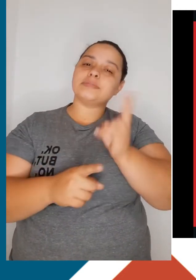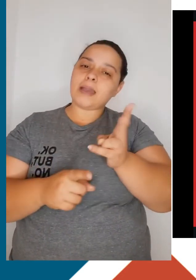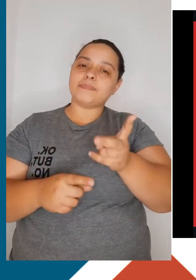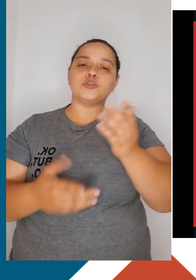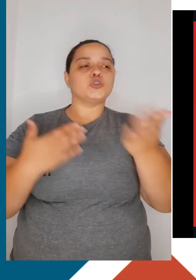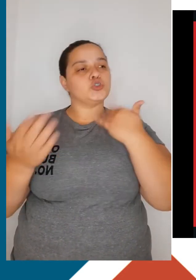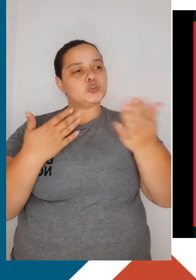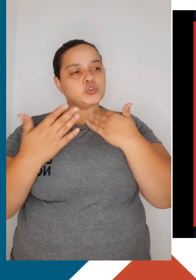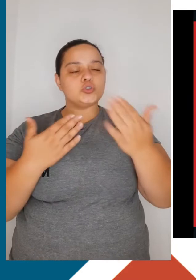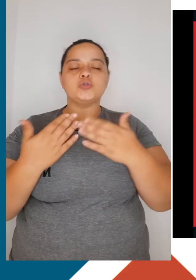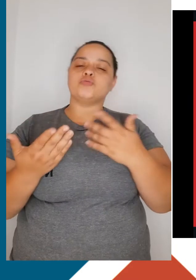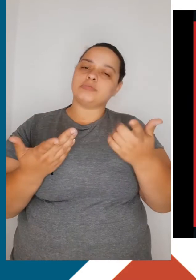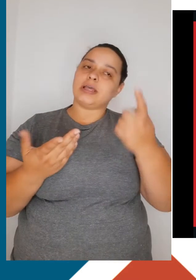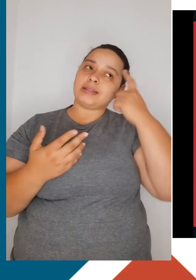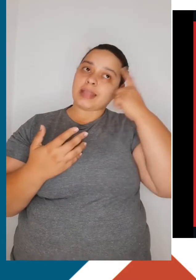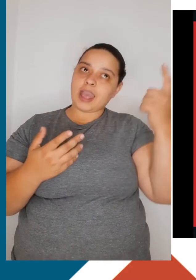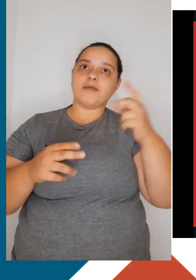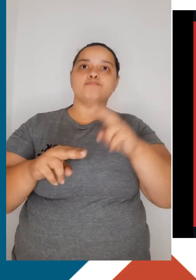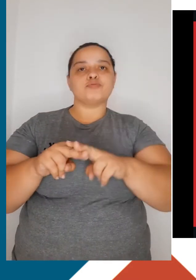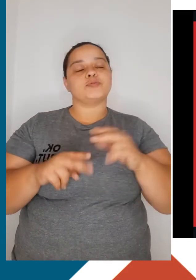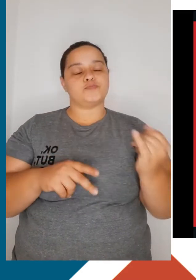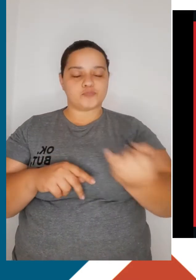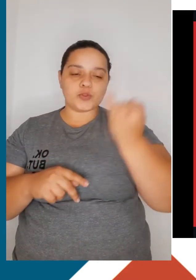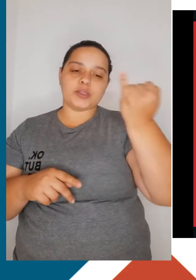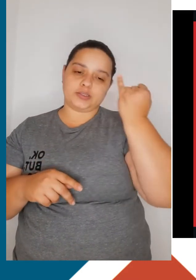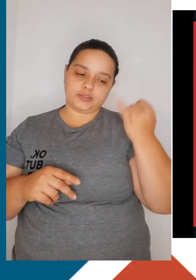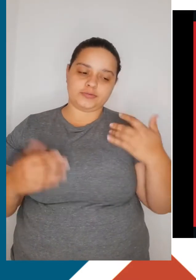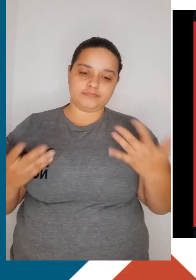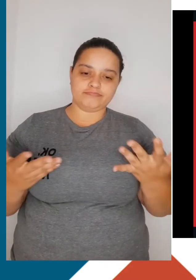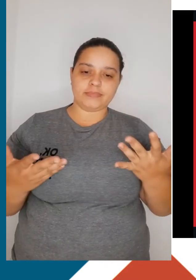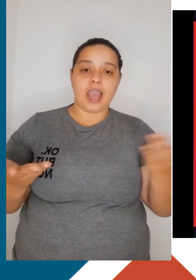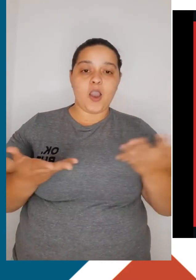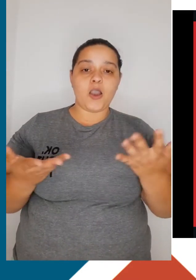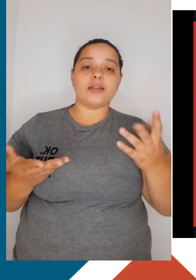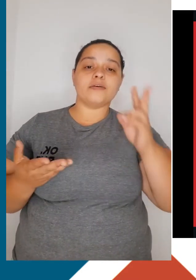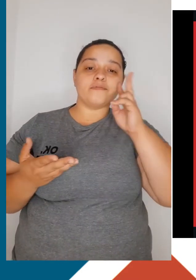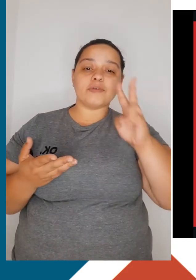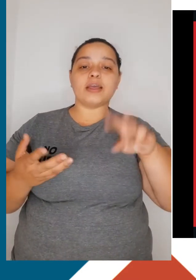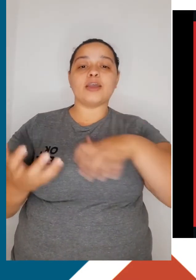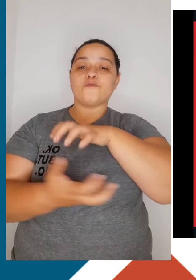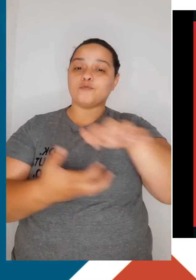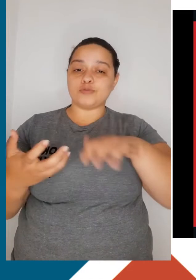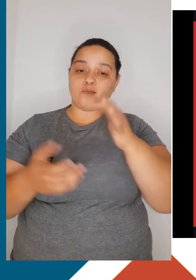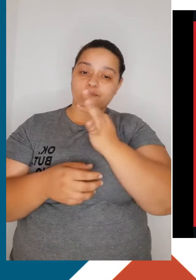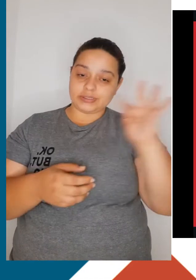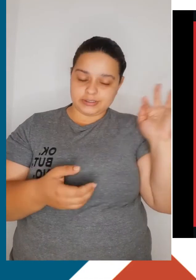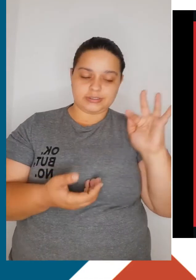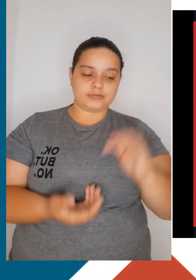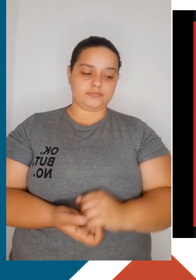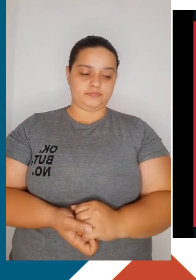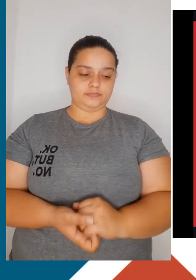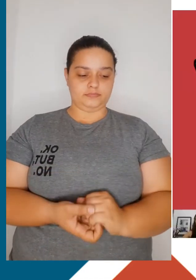todas essas ideias e por isso eles são bastante importantes. E agora a gente vai ver a Revolução Francesa com a